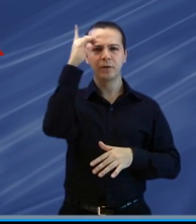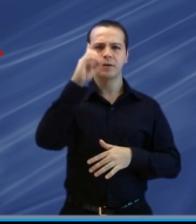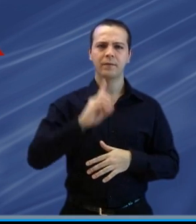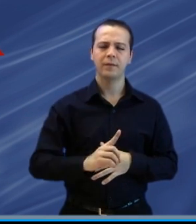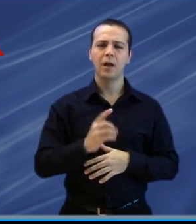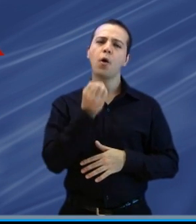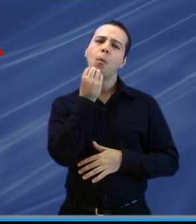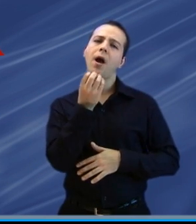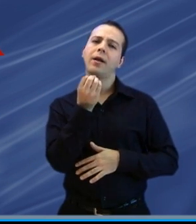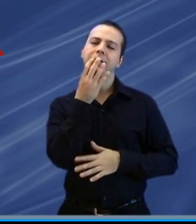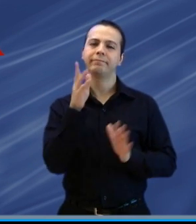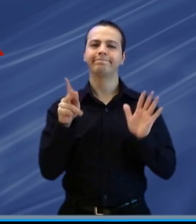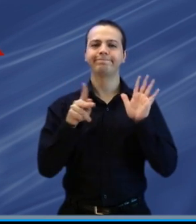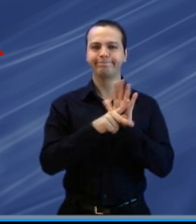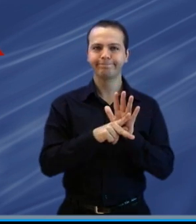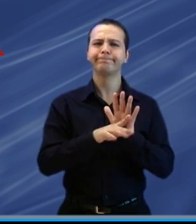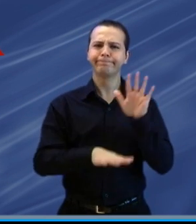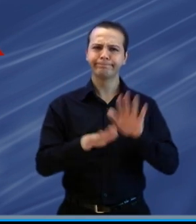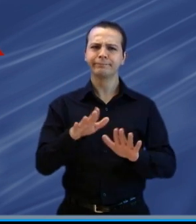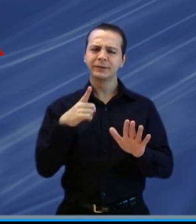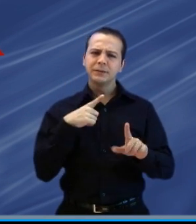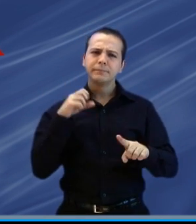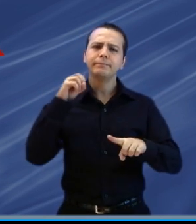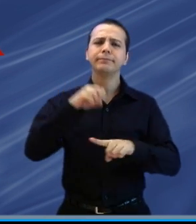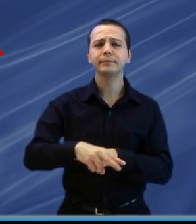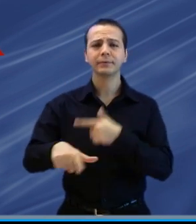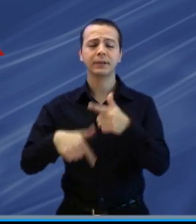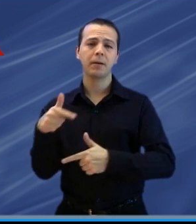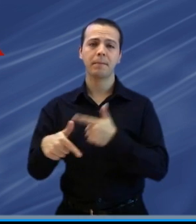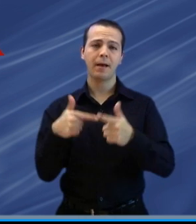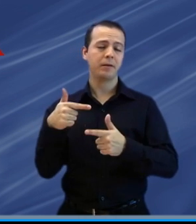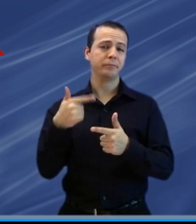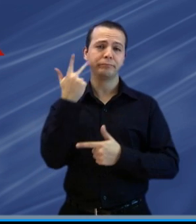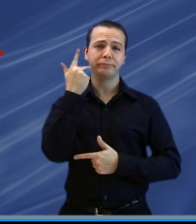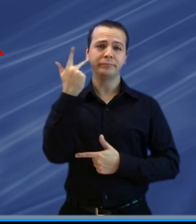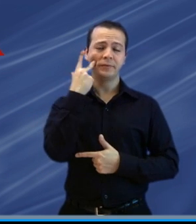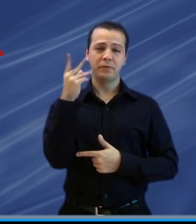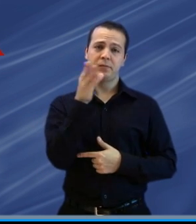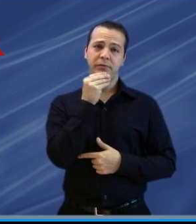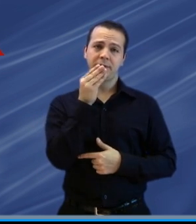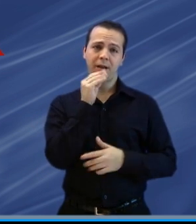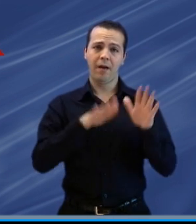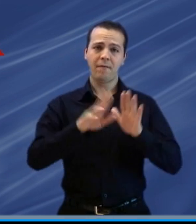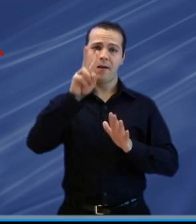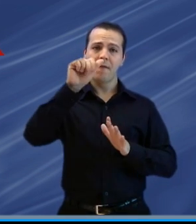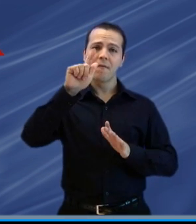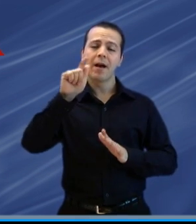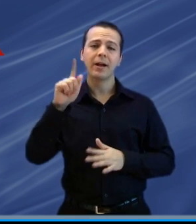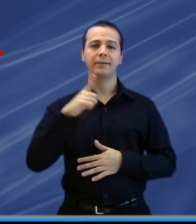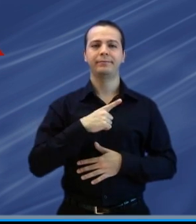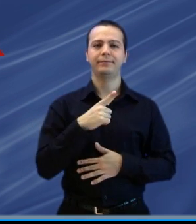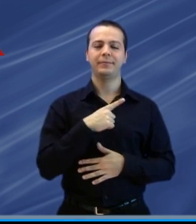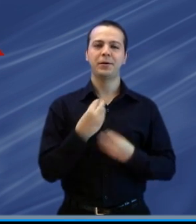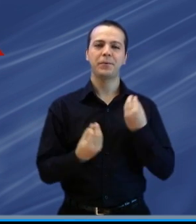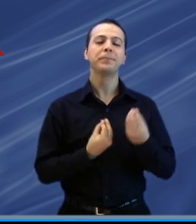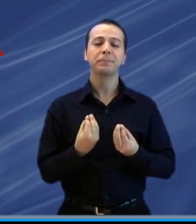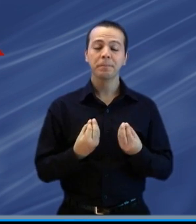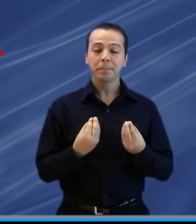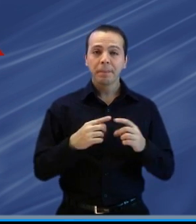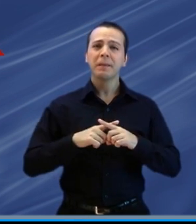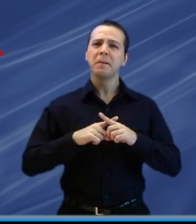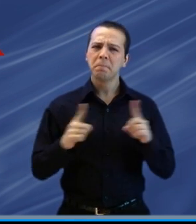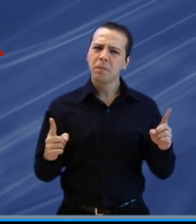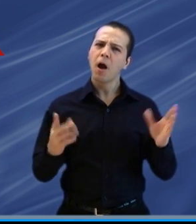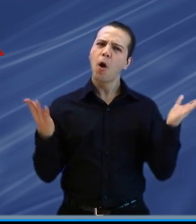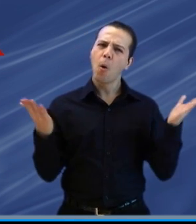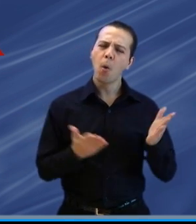devidamente qualificadas para ocuparem as vagas disponíveis. Então isso é um